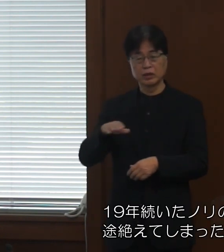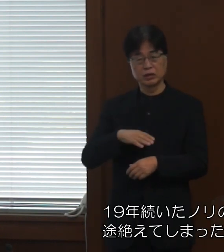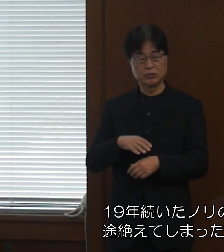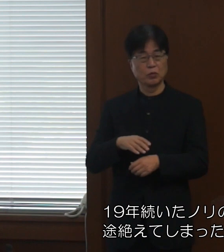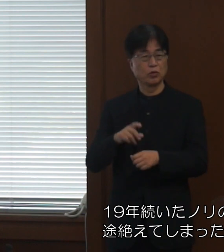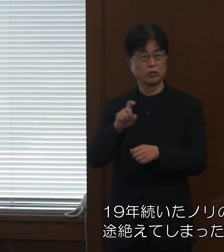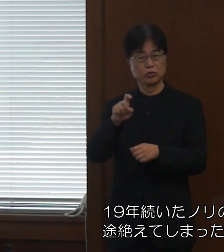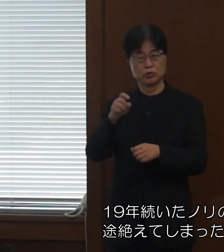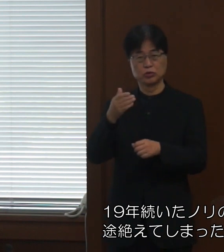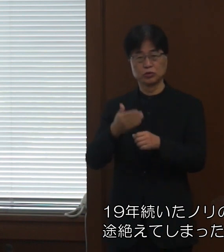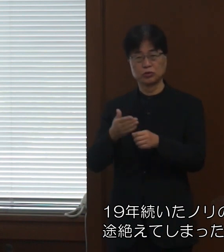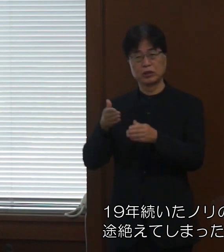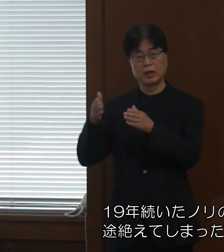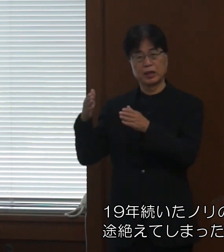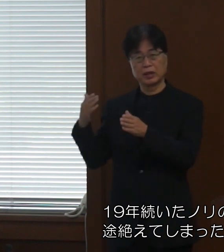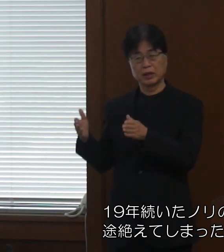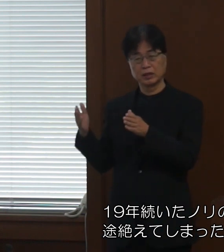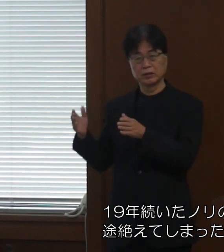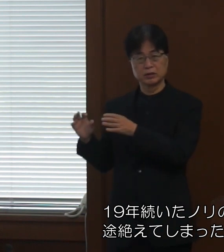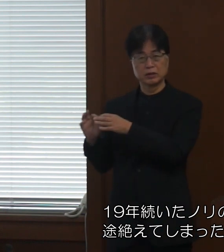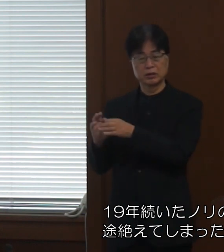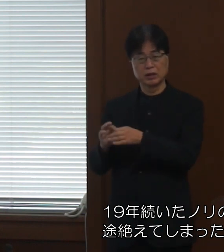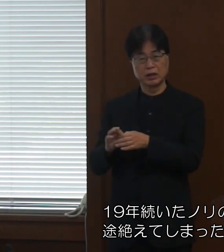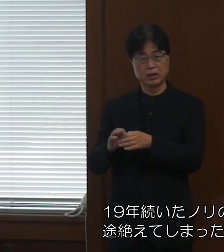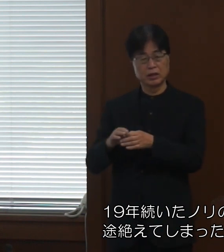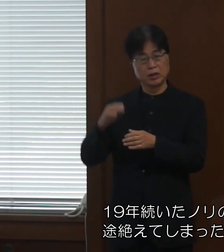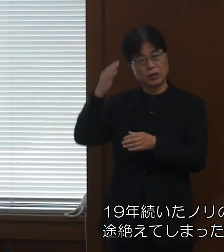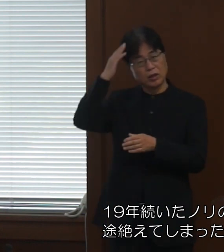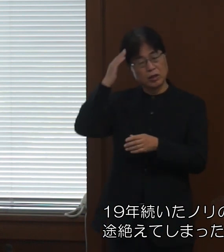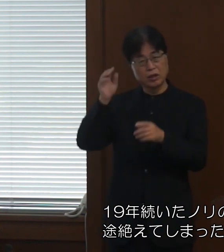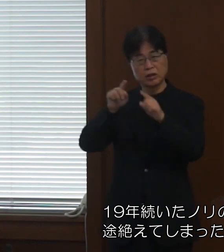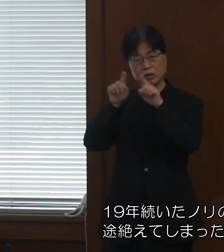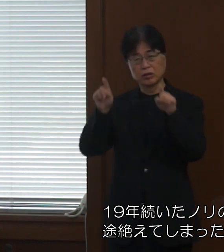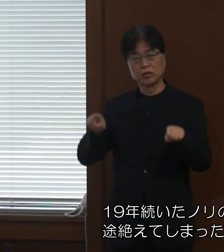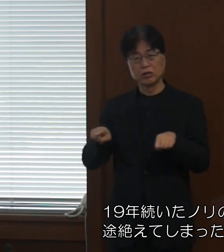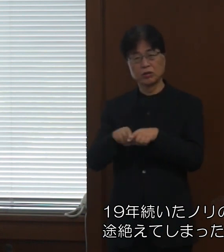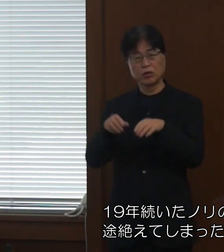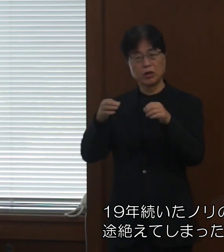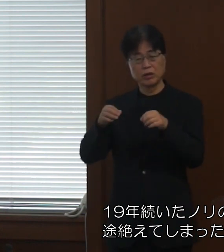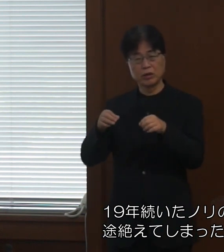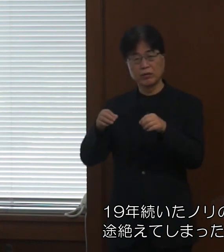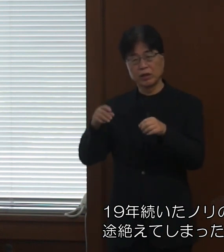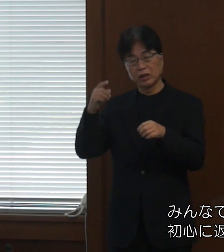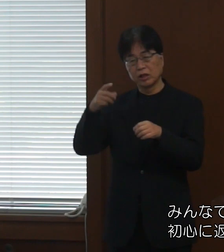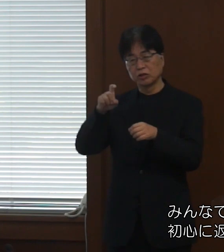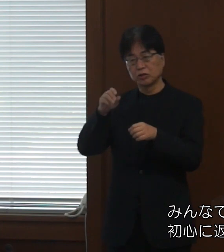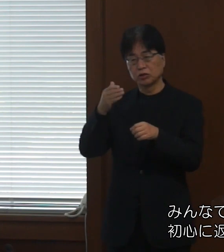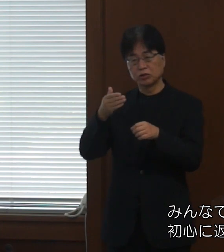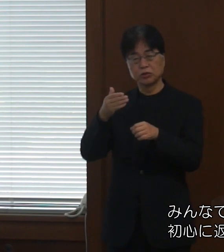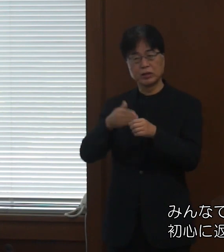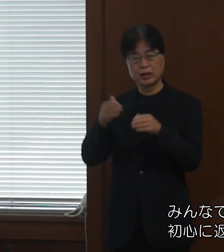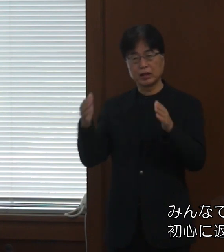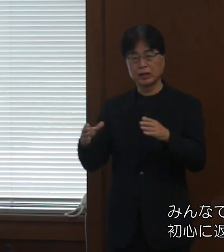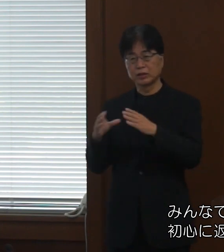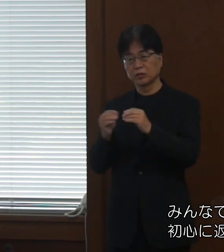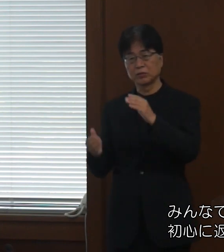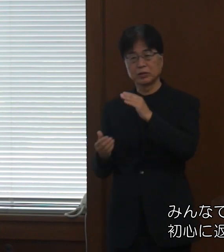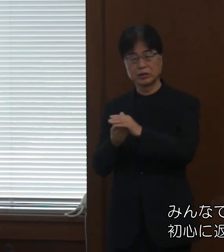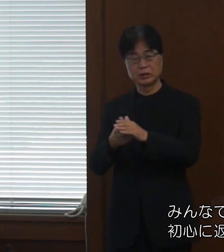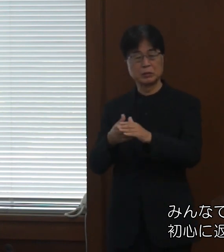年続いたノリの販売枚数の販売量日本一が途絶えてしまったのでみんなで